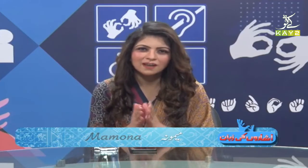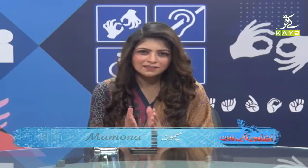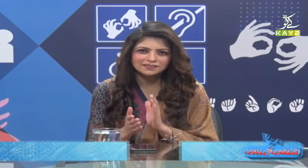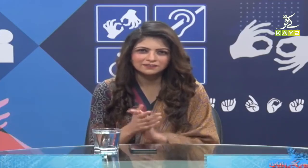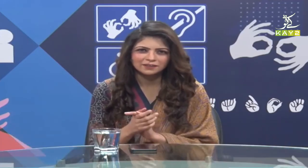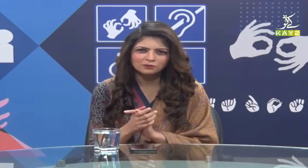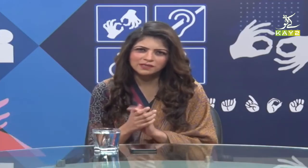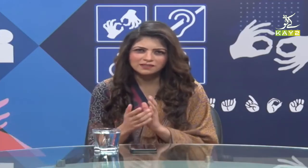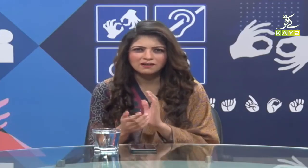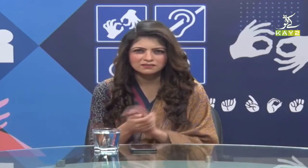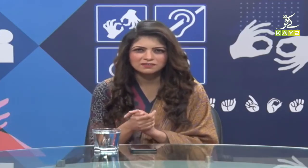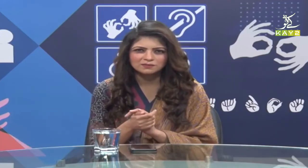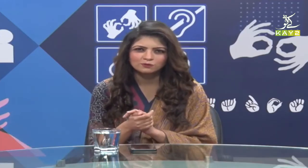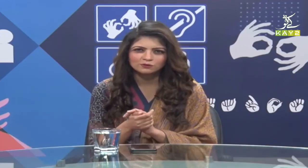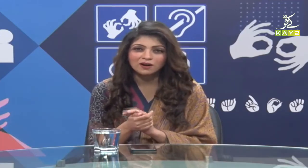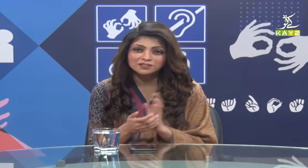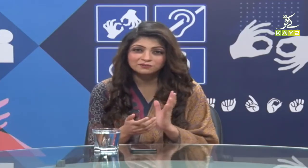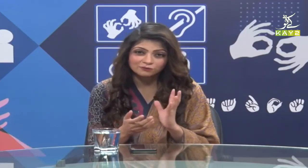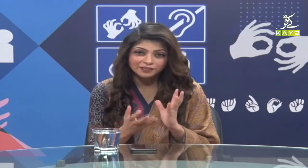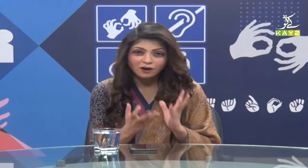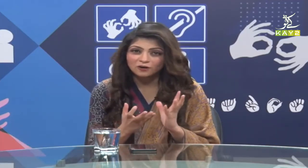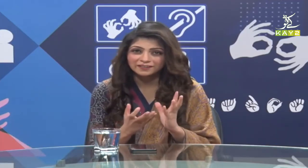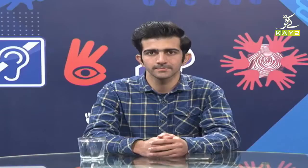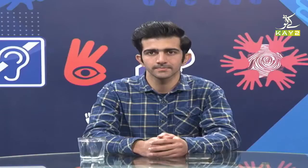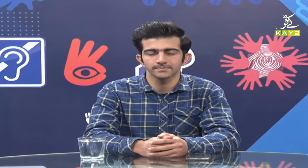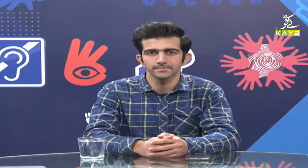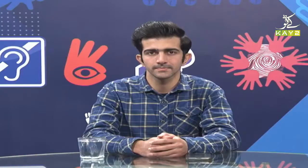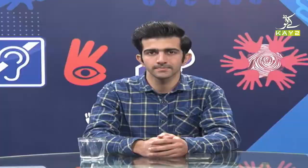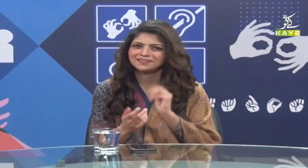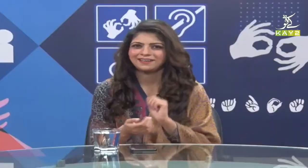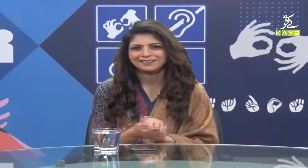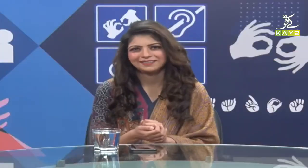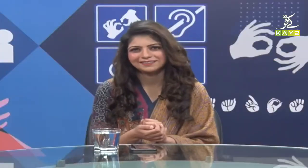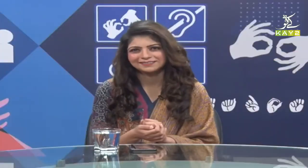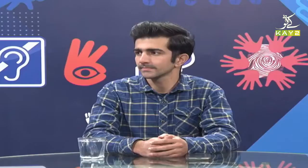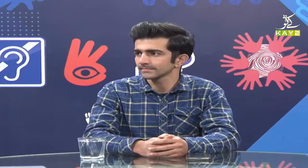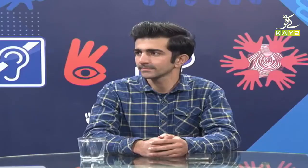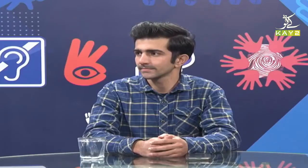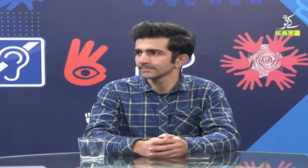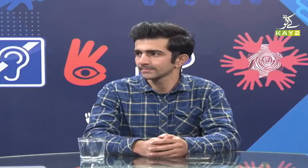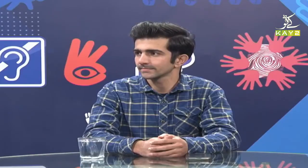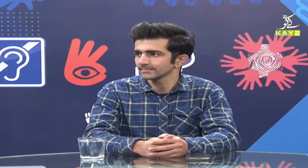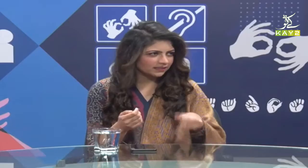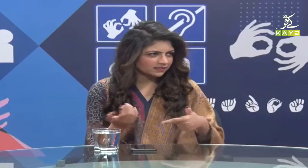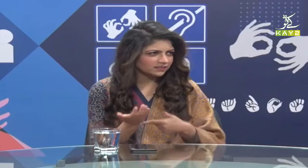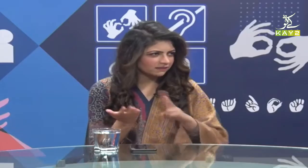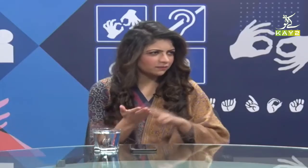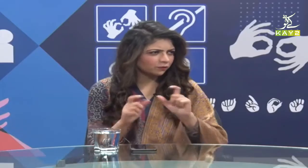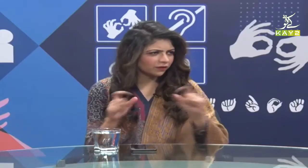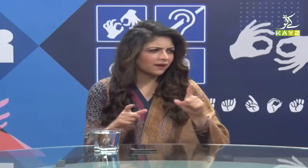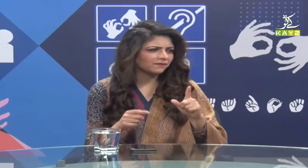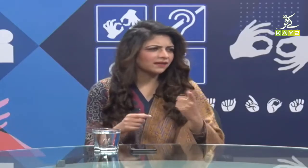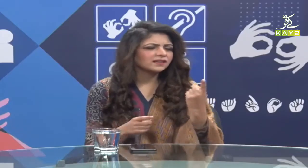के साइंस सीखते हैं। तो मैं ज़रा हसन से पूछूं आज वो क्या कंटेंट लेके आया है साइंस सिखाने के लिए। आज इस